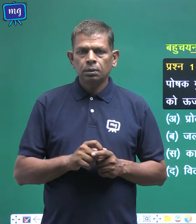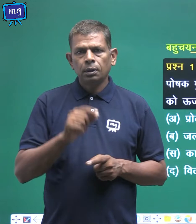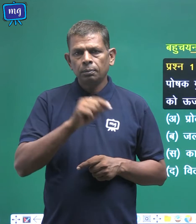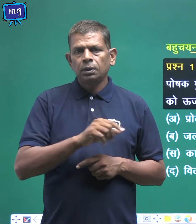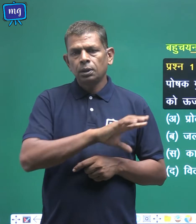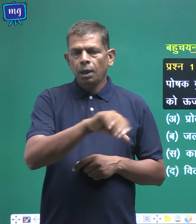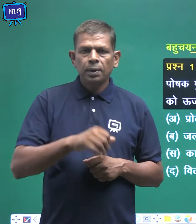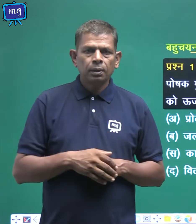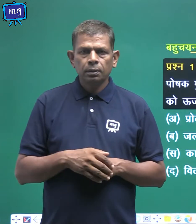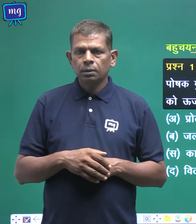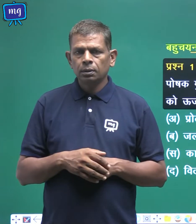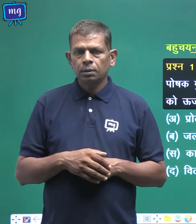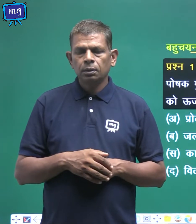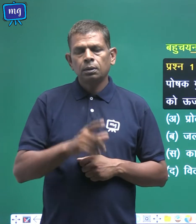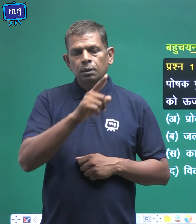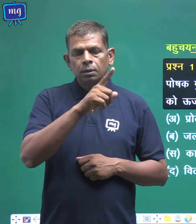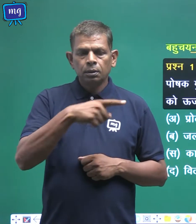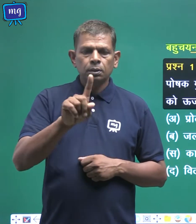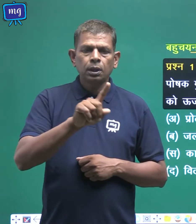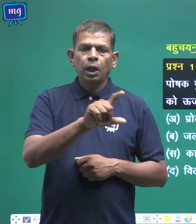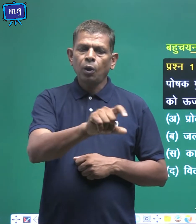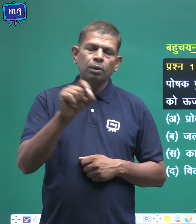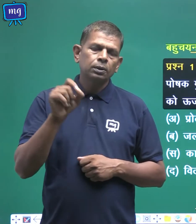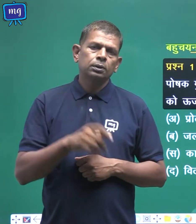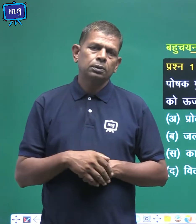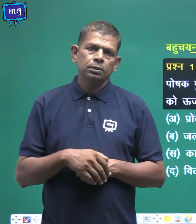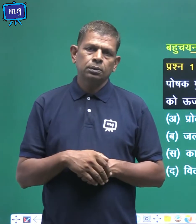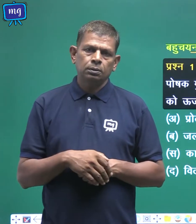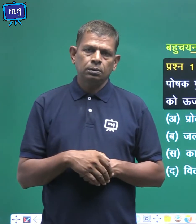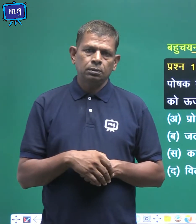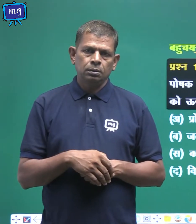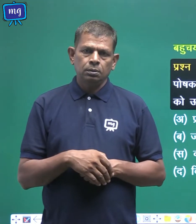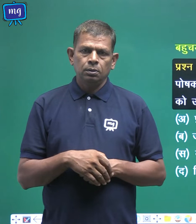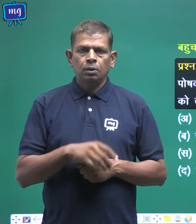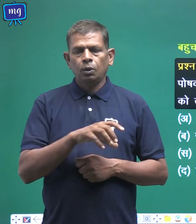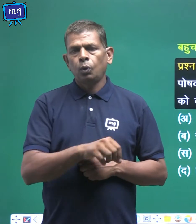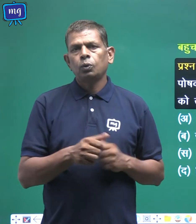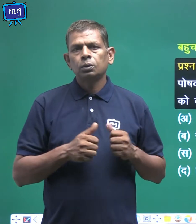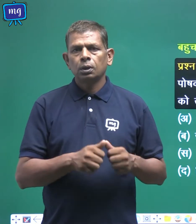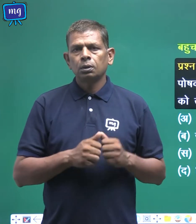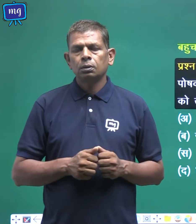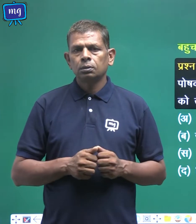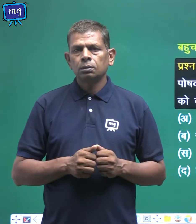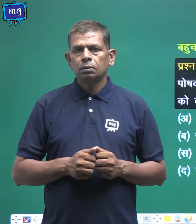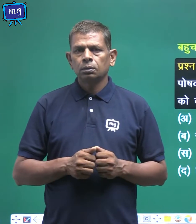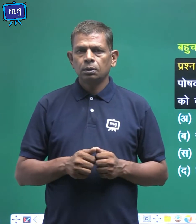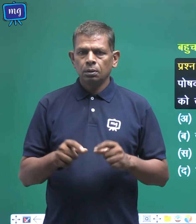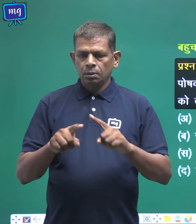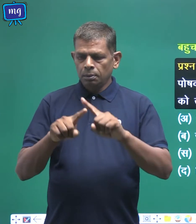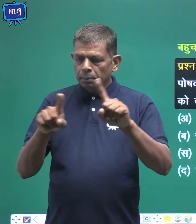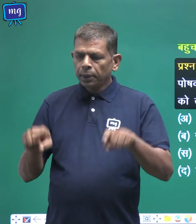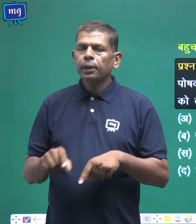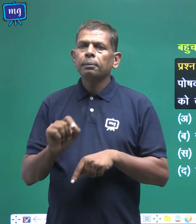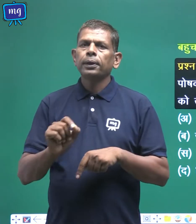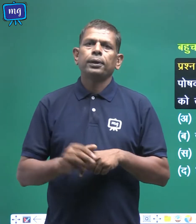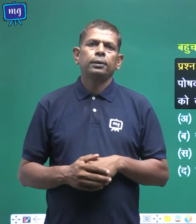इनमें से हमें सही विकल्प का चयन करना है और उत्तर ब्रैकेट में